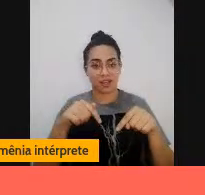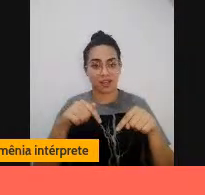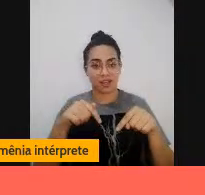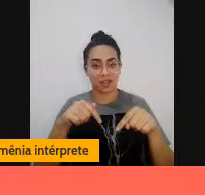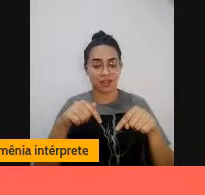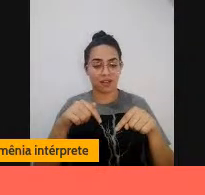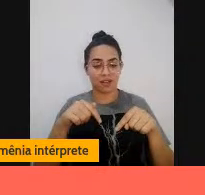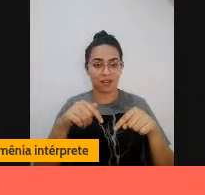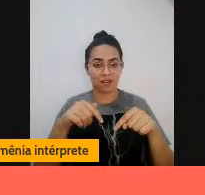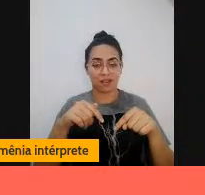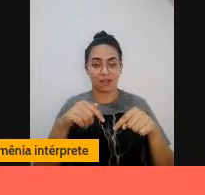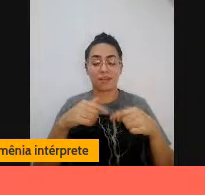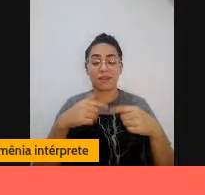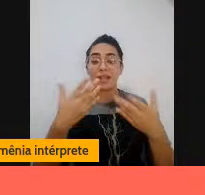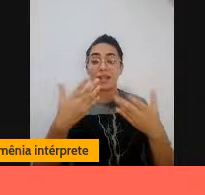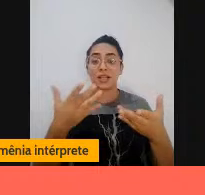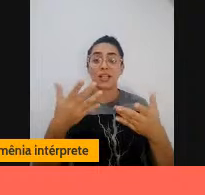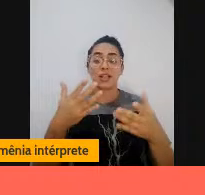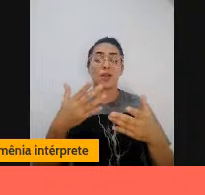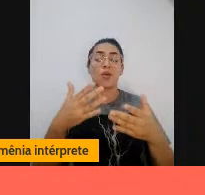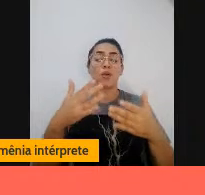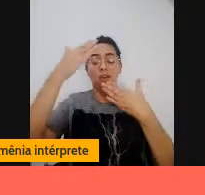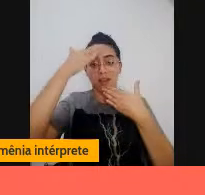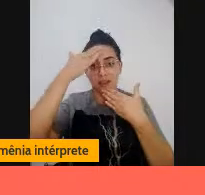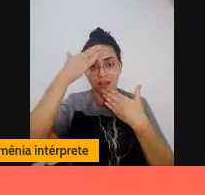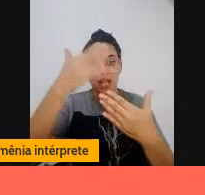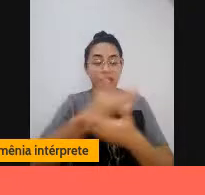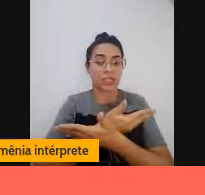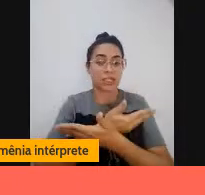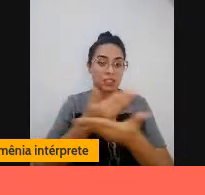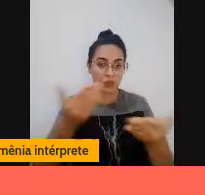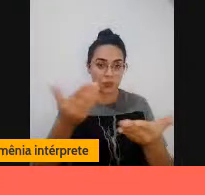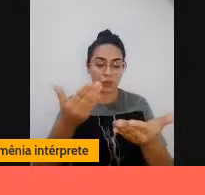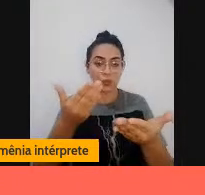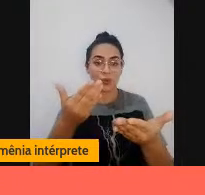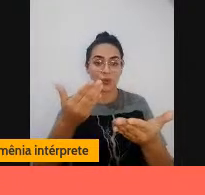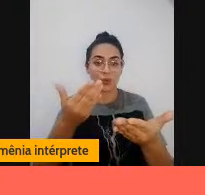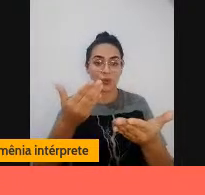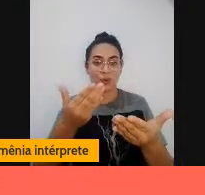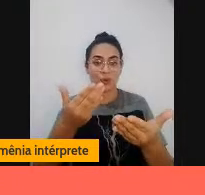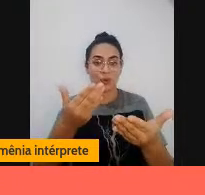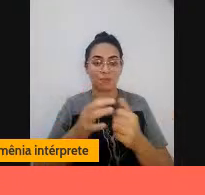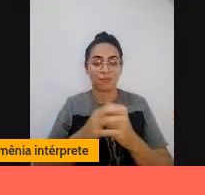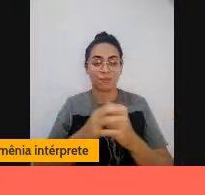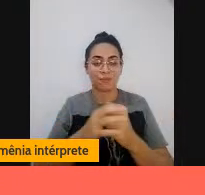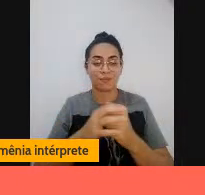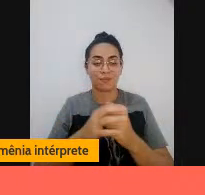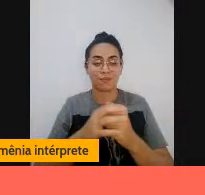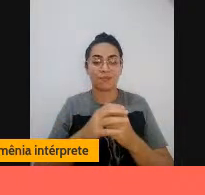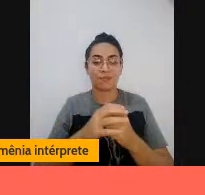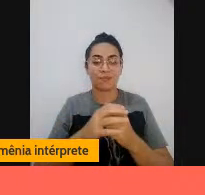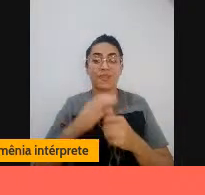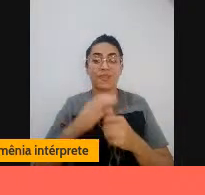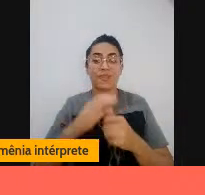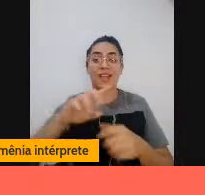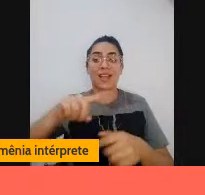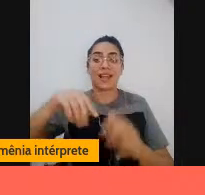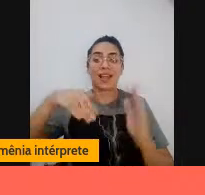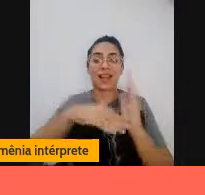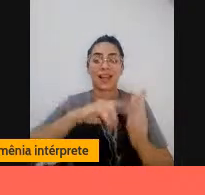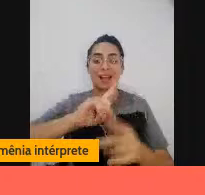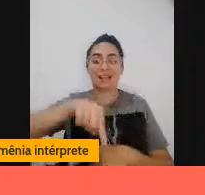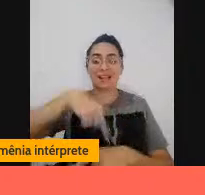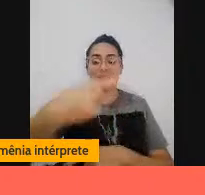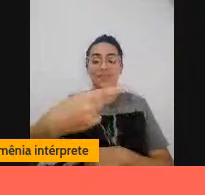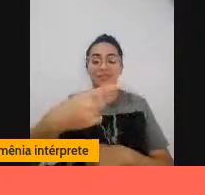Então, agradecemos. A todos, a todas. Pessoal, até a próxima. Vou logo dizendo que anotei o nome